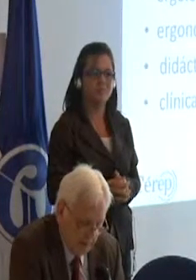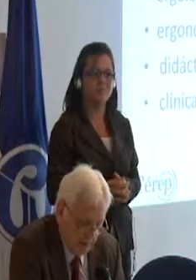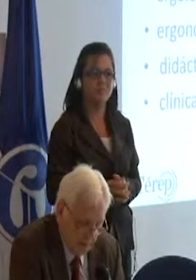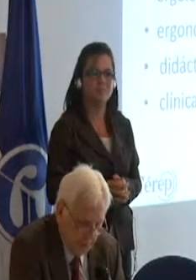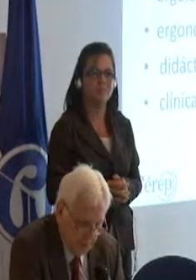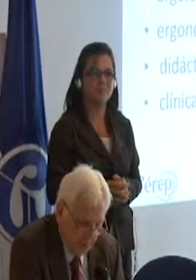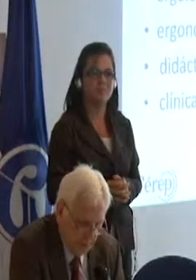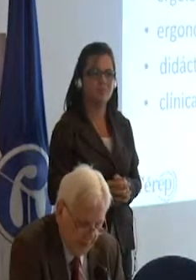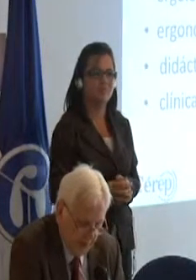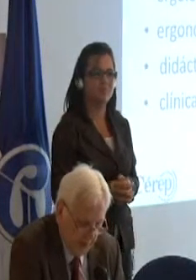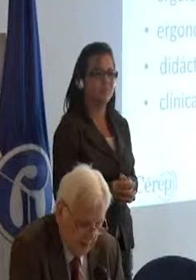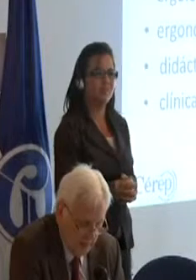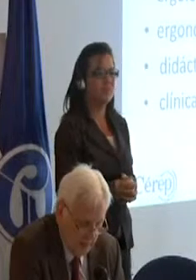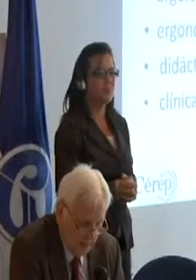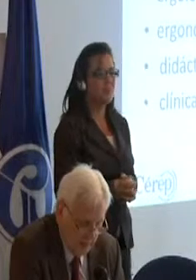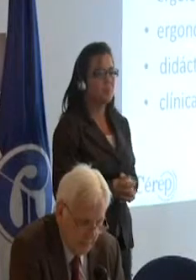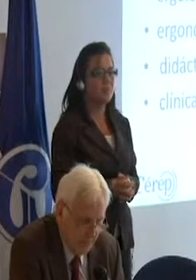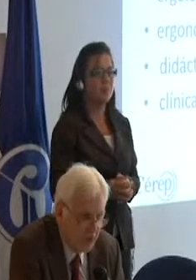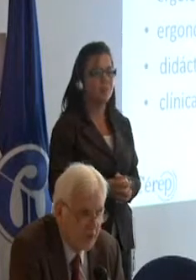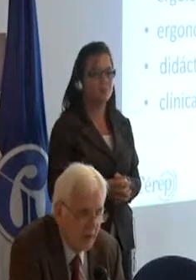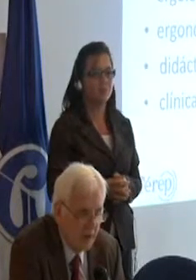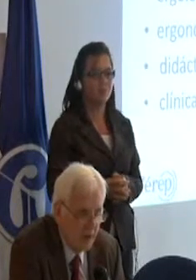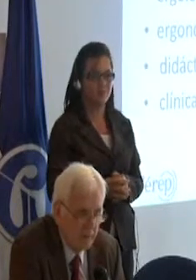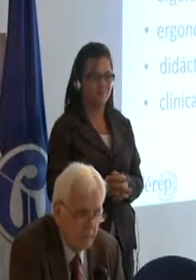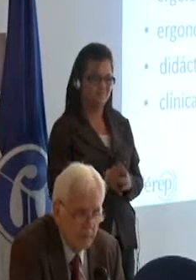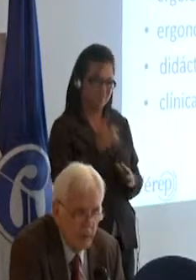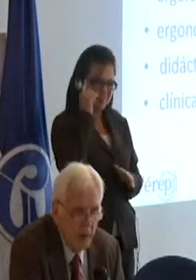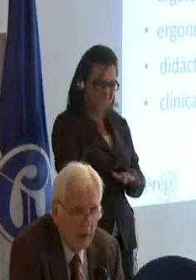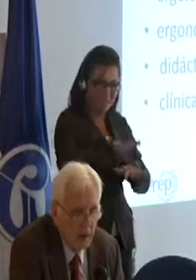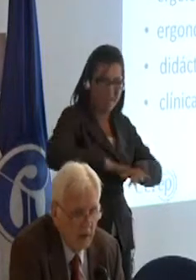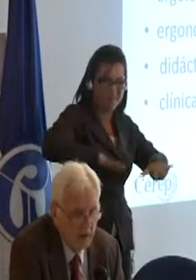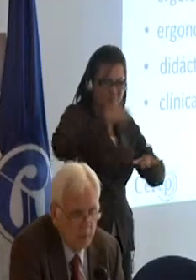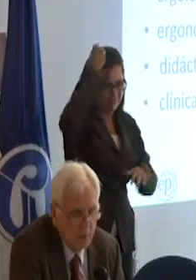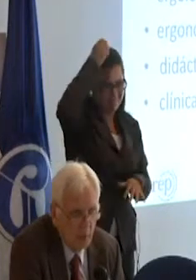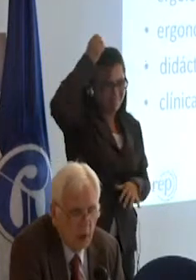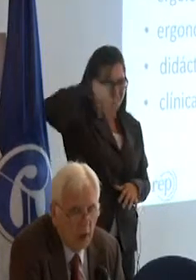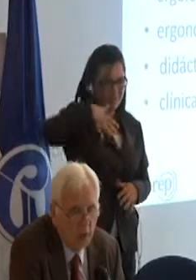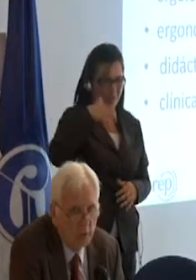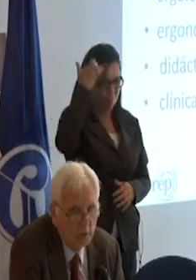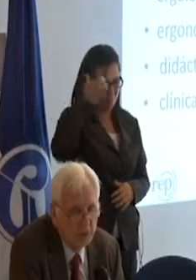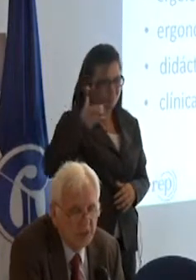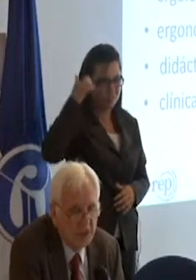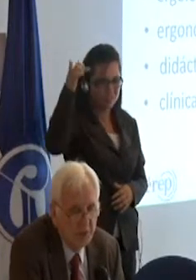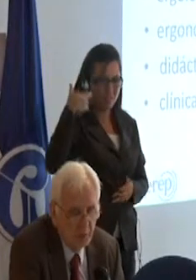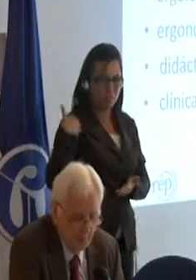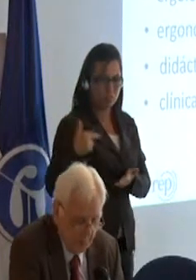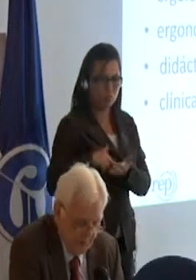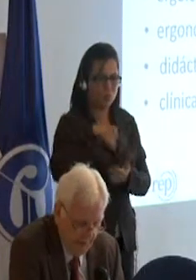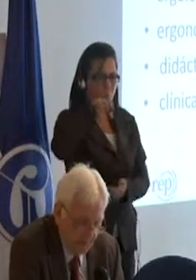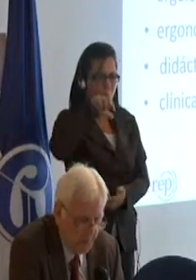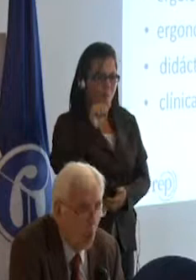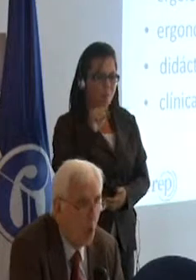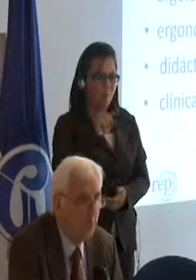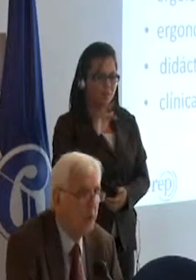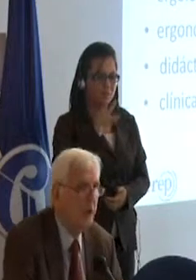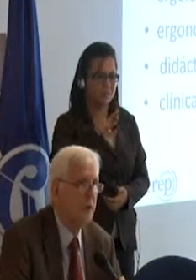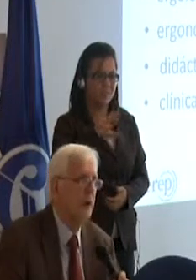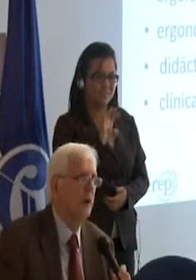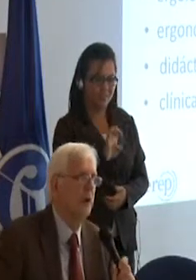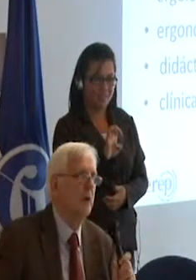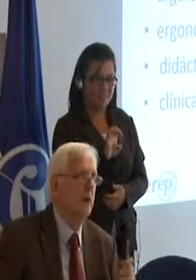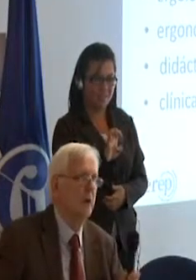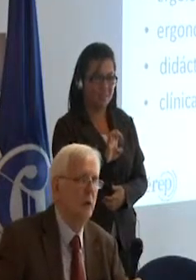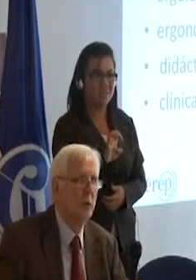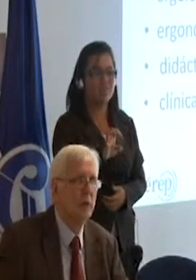Si nos referimos al campo de la didáctica profesional, Pastré tiene, ha